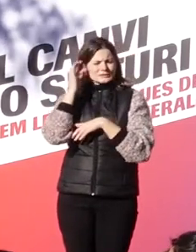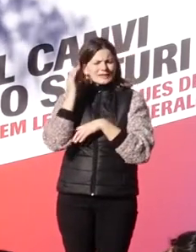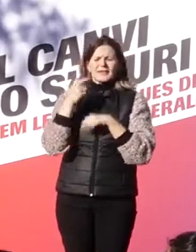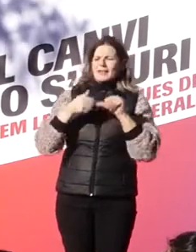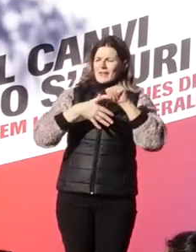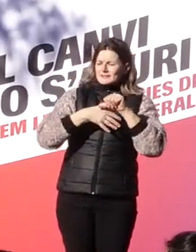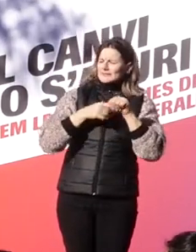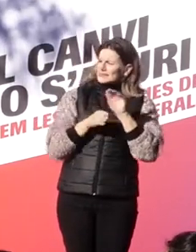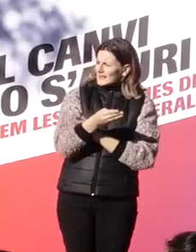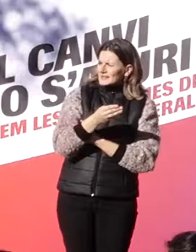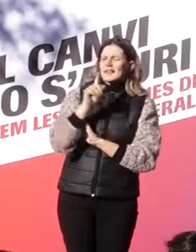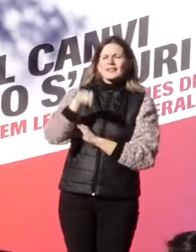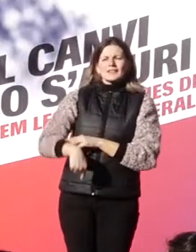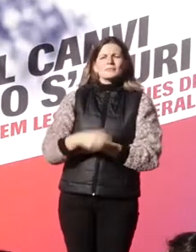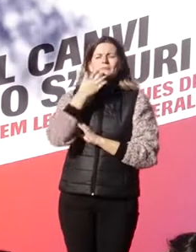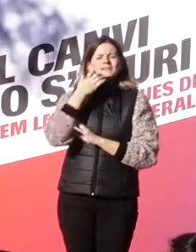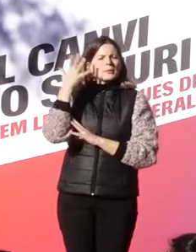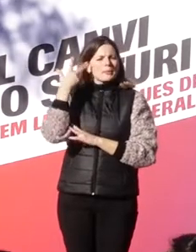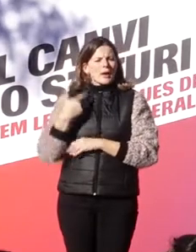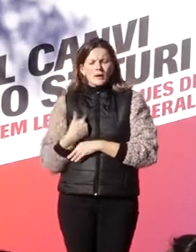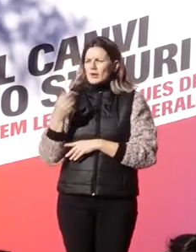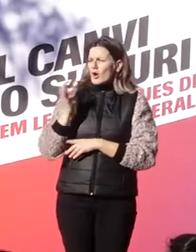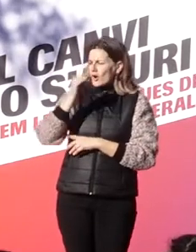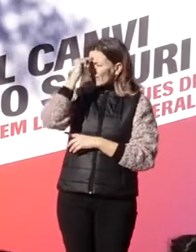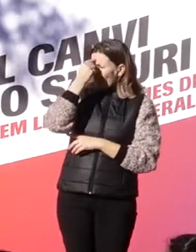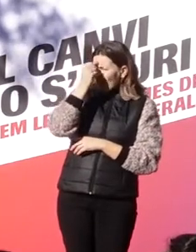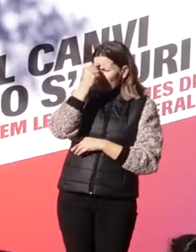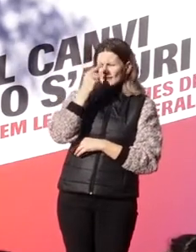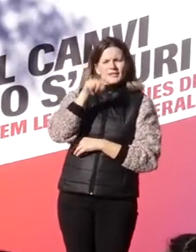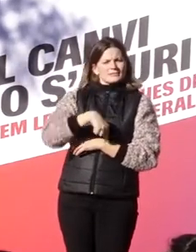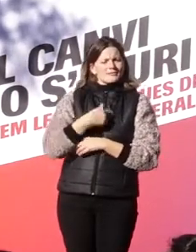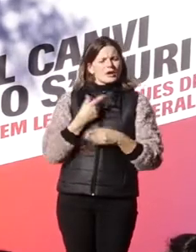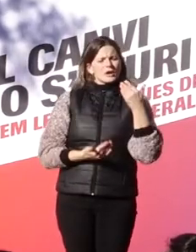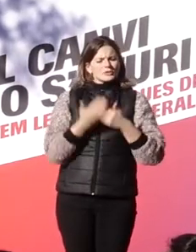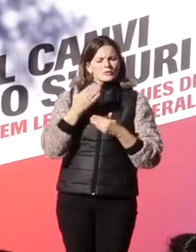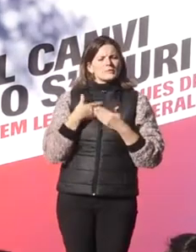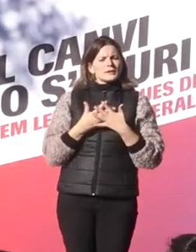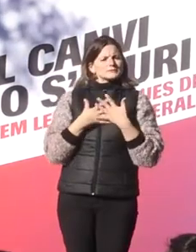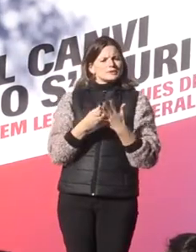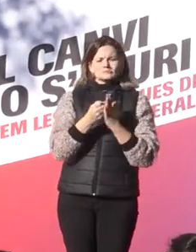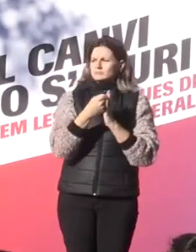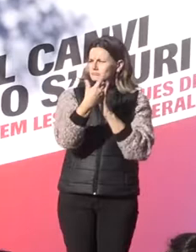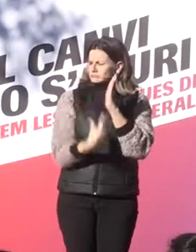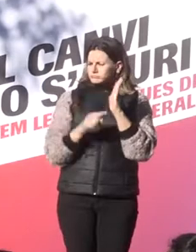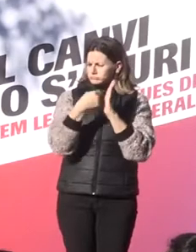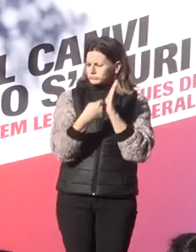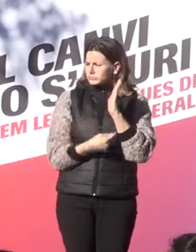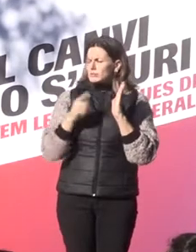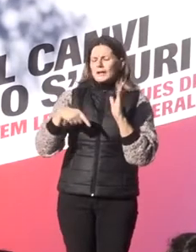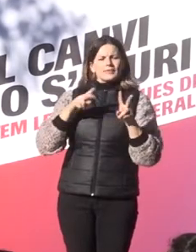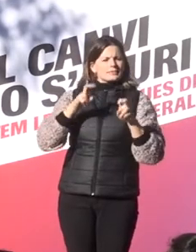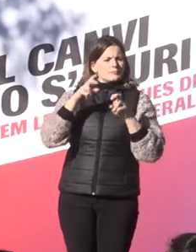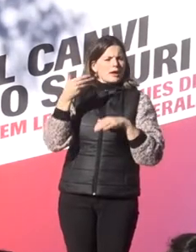sólo latinoamericano de origen de pakistán de la india que eso comience a abrirse camino es un gran salto democrático y yo